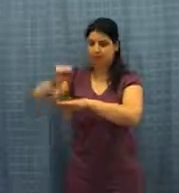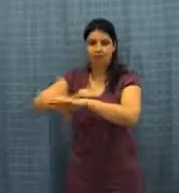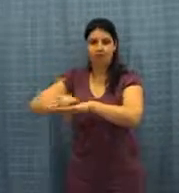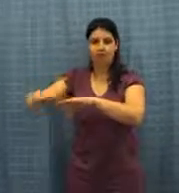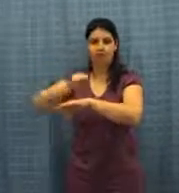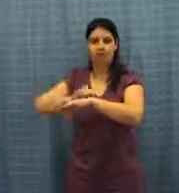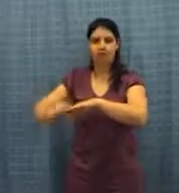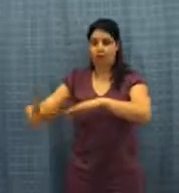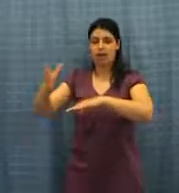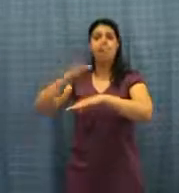C.